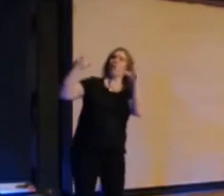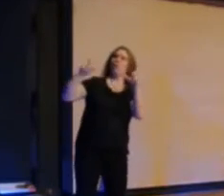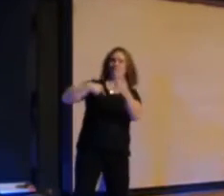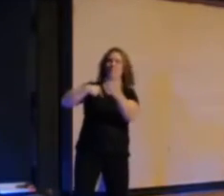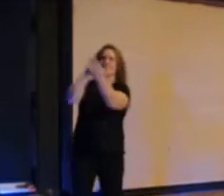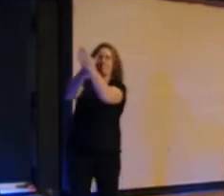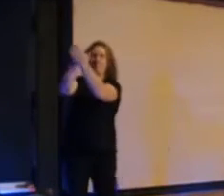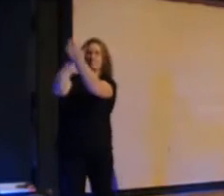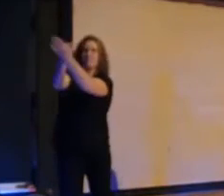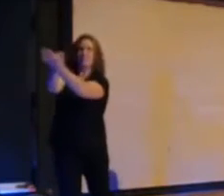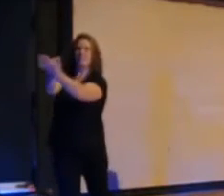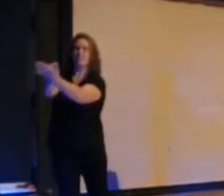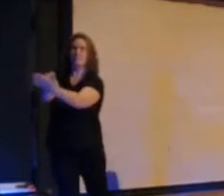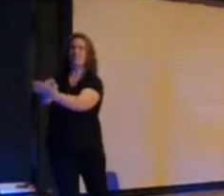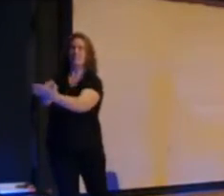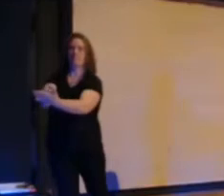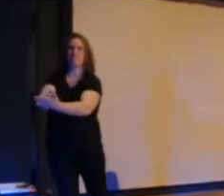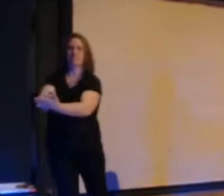este revés del destino.